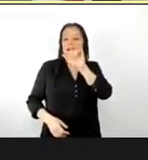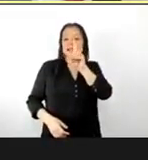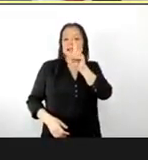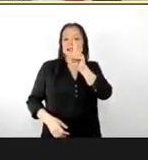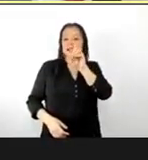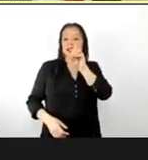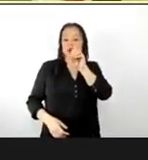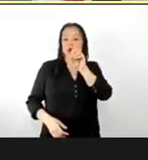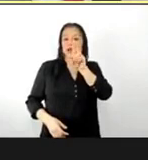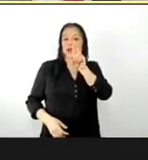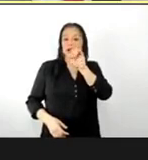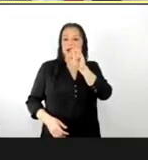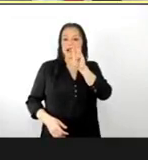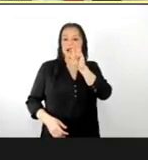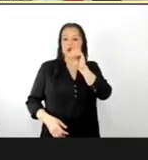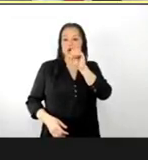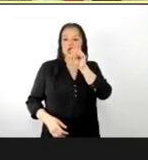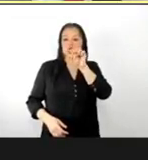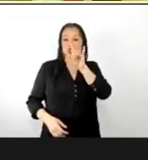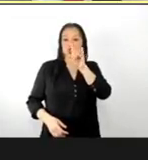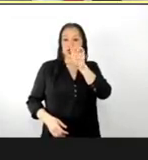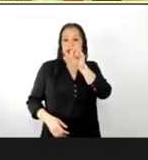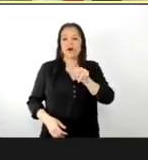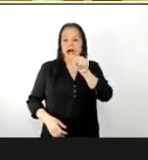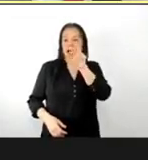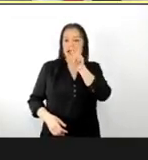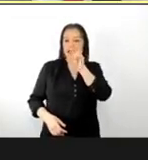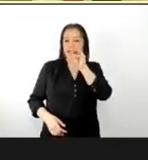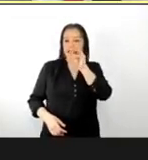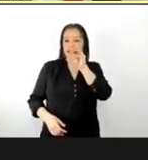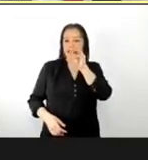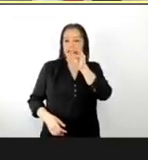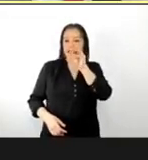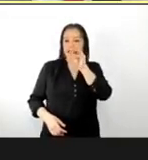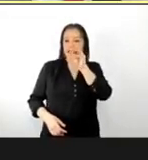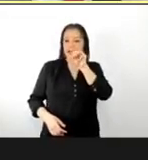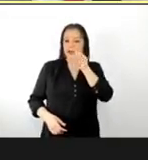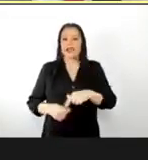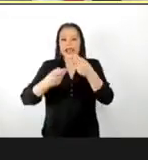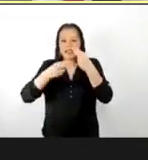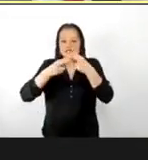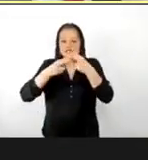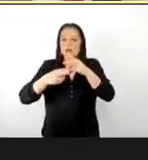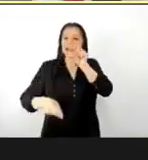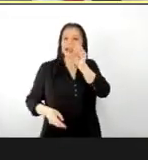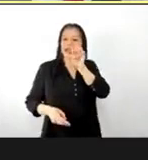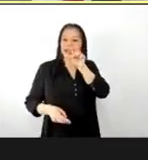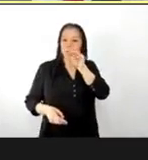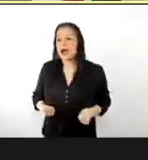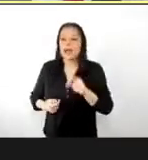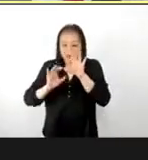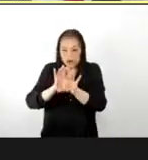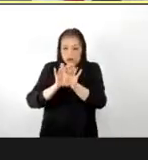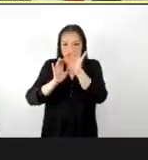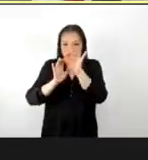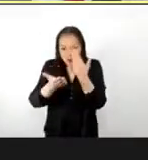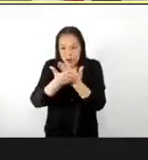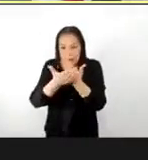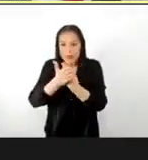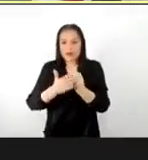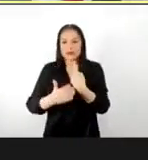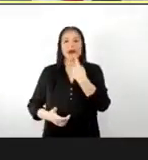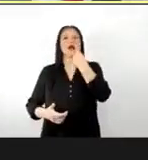ribonucleico, aquí al centro. Esto se llama el genoma del virus. Esto de acá es lo que se descubre